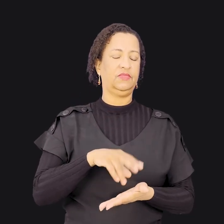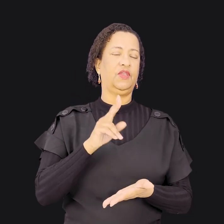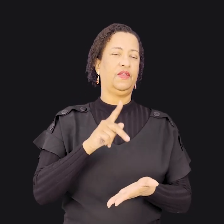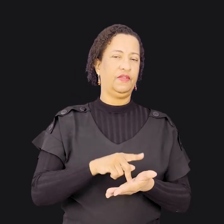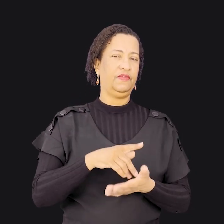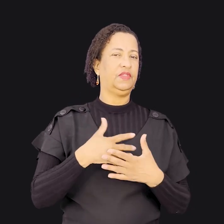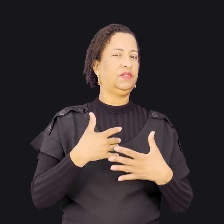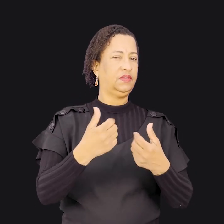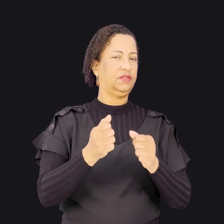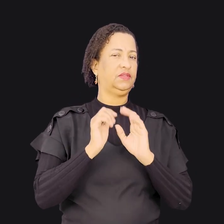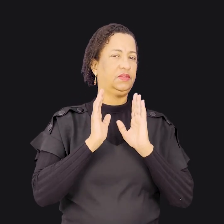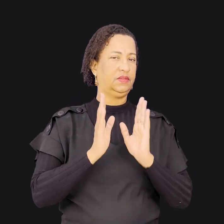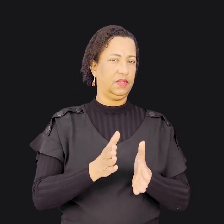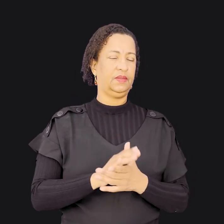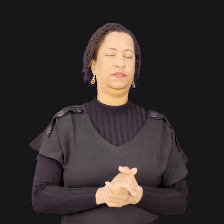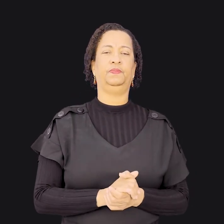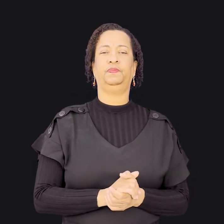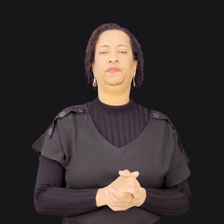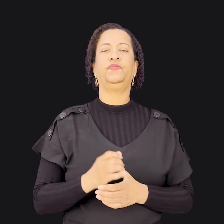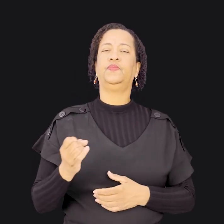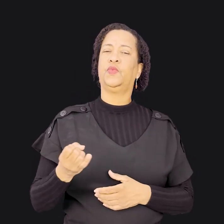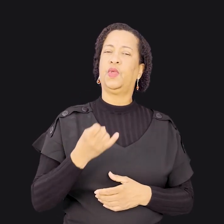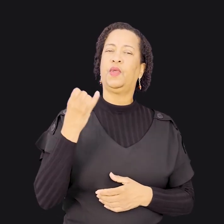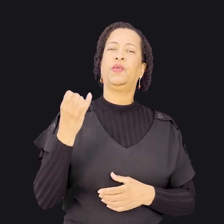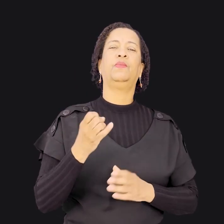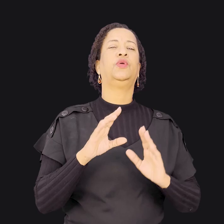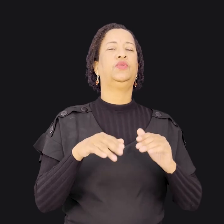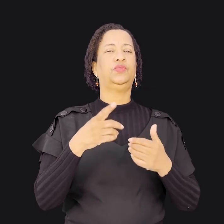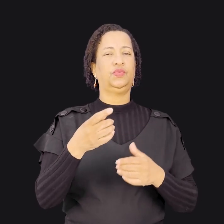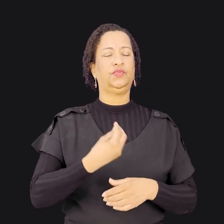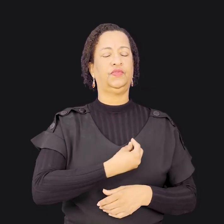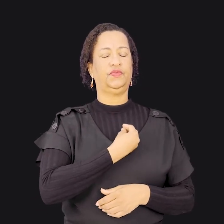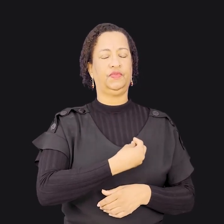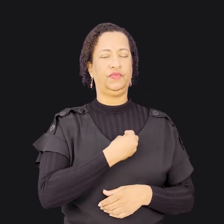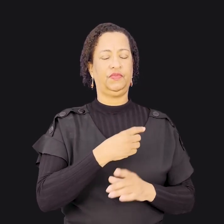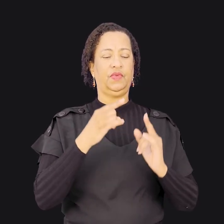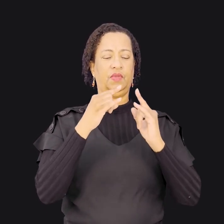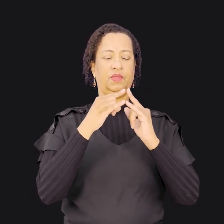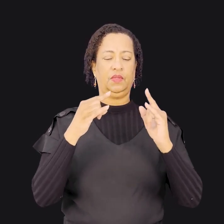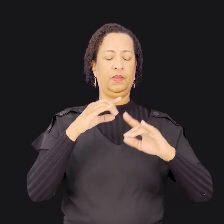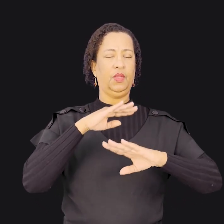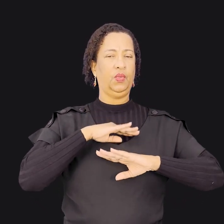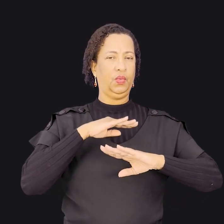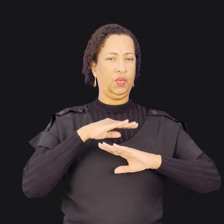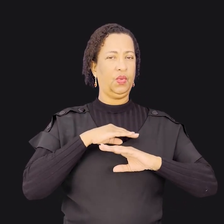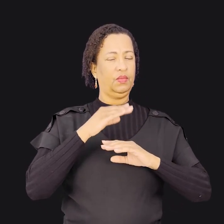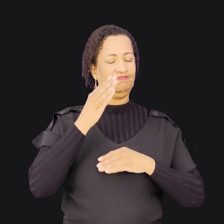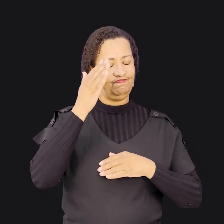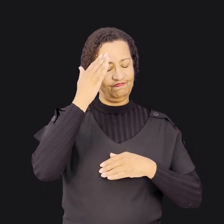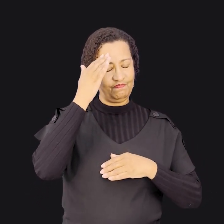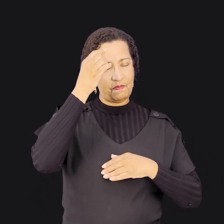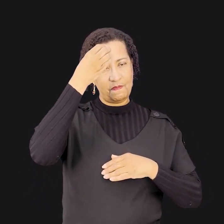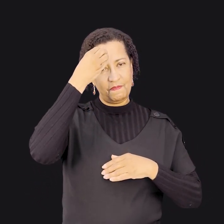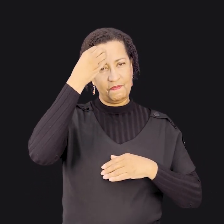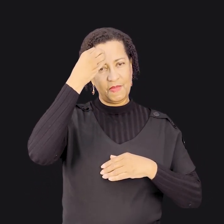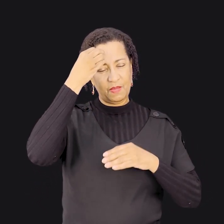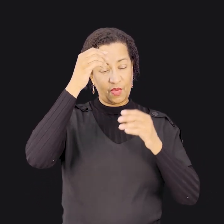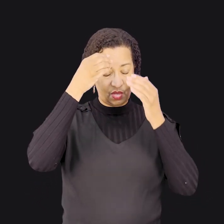na verdade que receberam. Considero importante, enquanto estiver no tabernáculo deste corpo, despertar a memória de